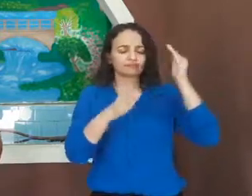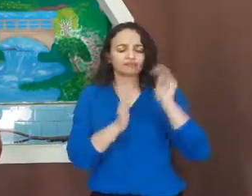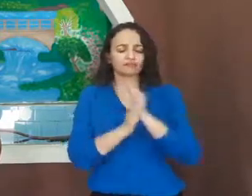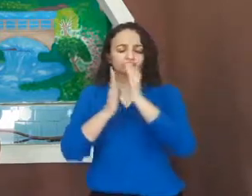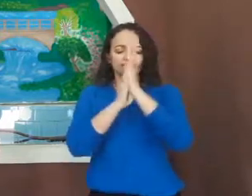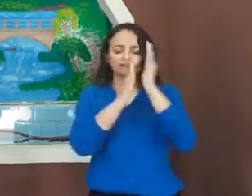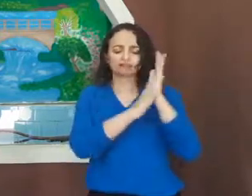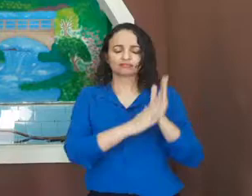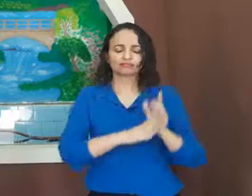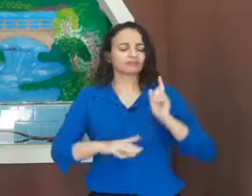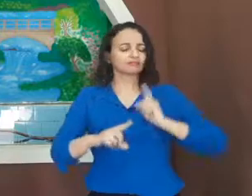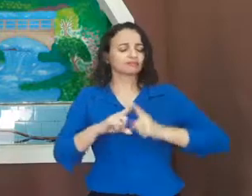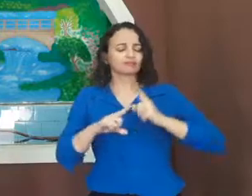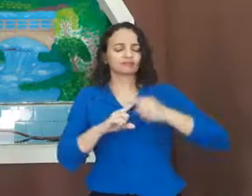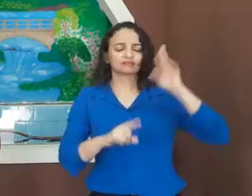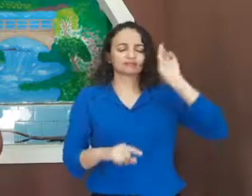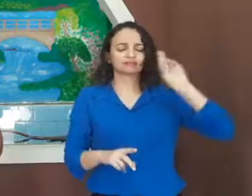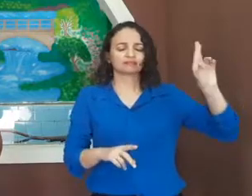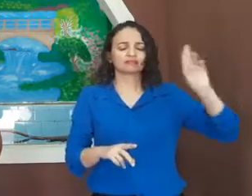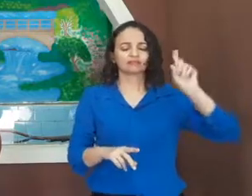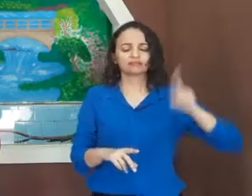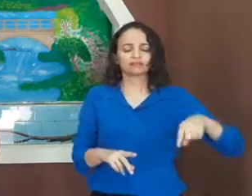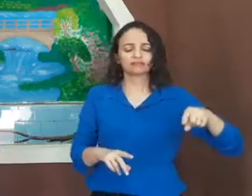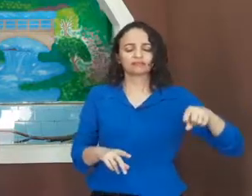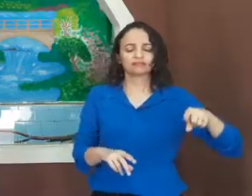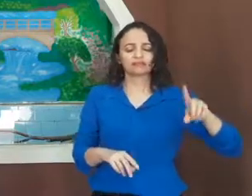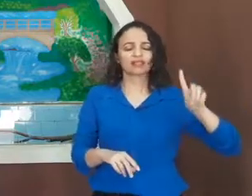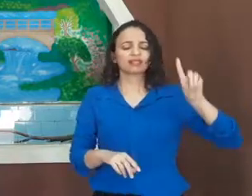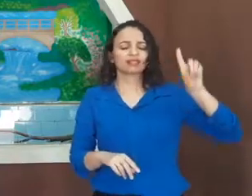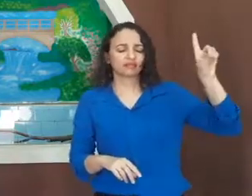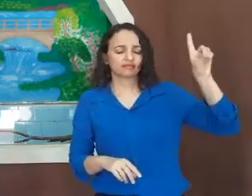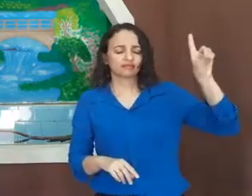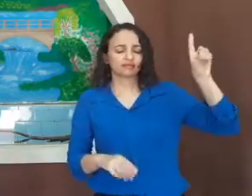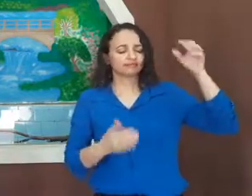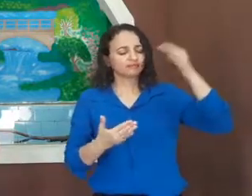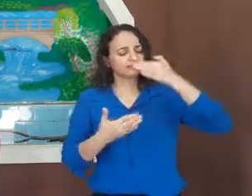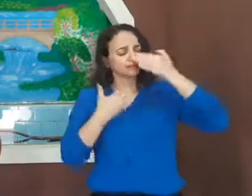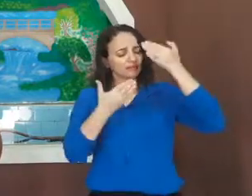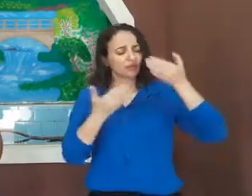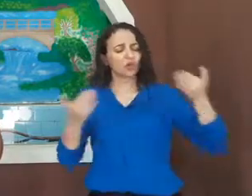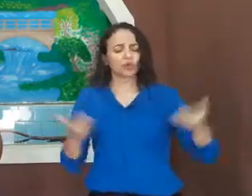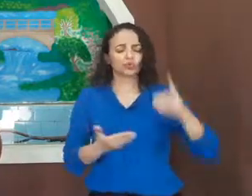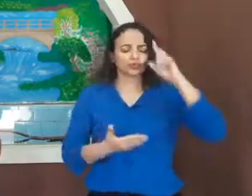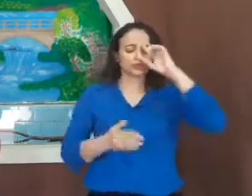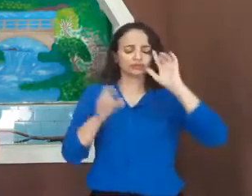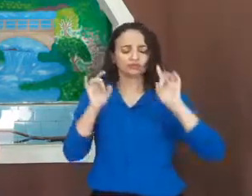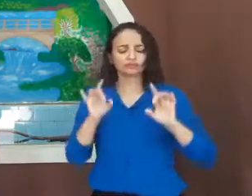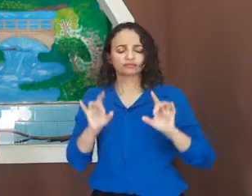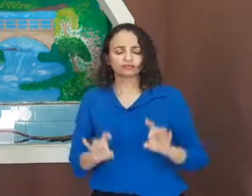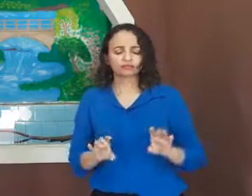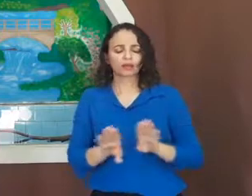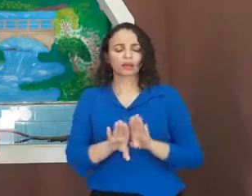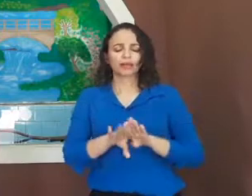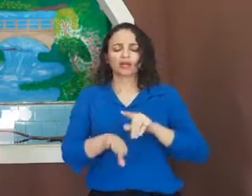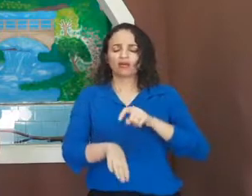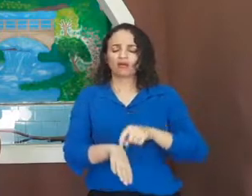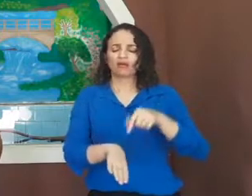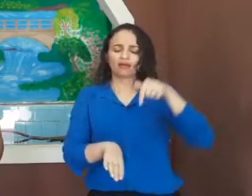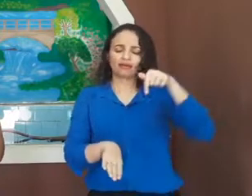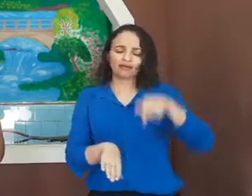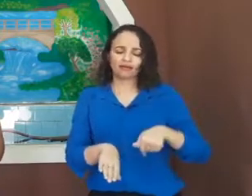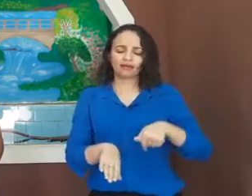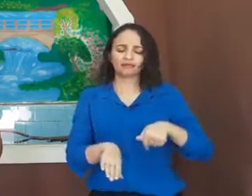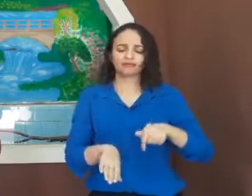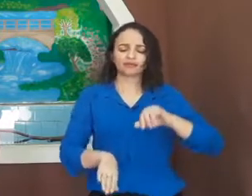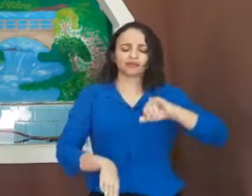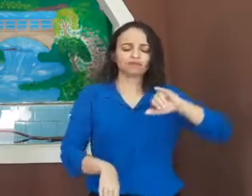nosso Deus. Amém. Obrigado, Senhor, por esse dia. Obrigado por estar aqui na tua casa, nesse momento, por esta oportunidade que o Senhor